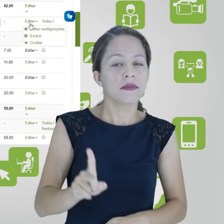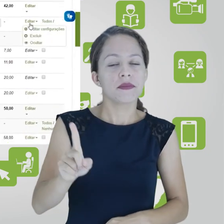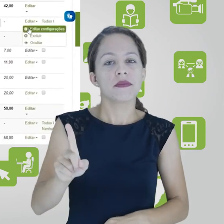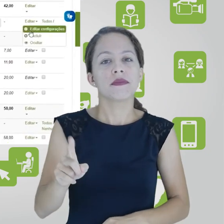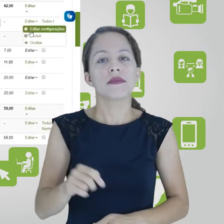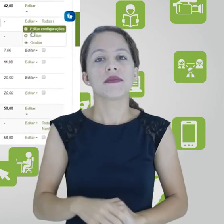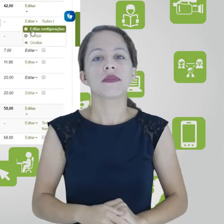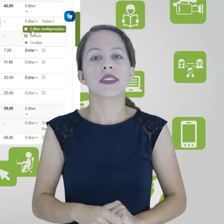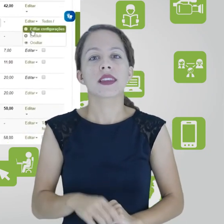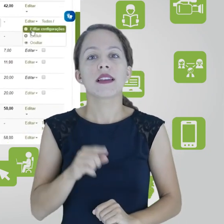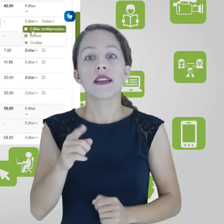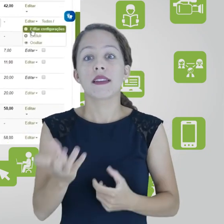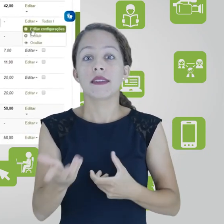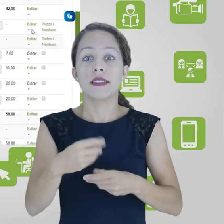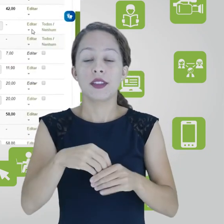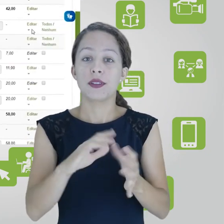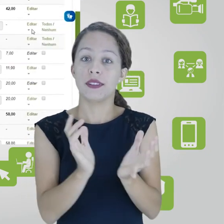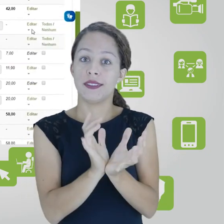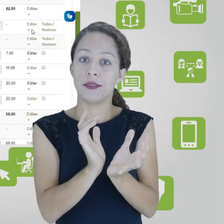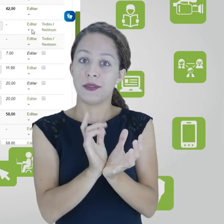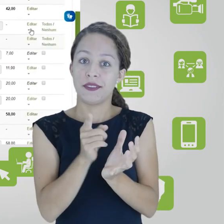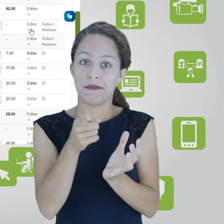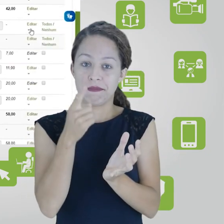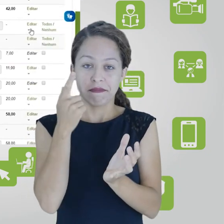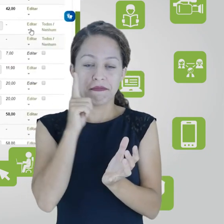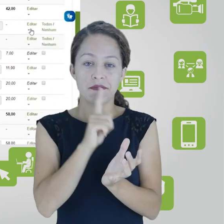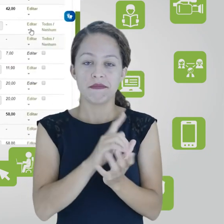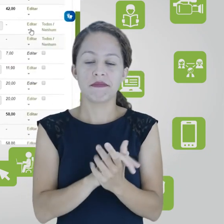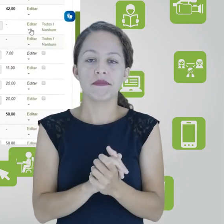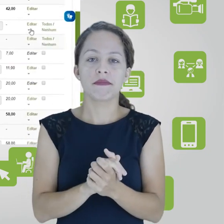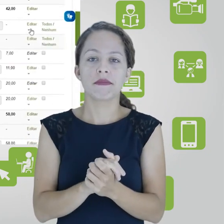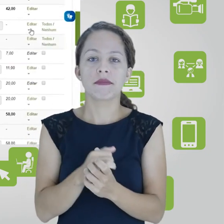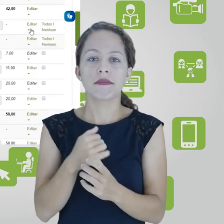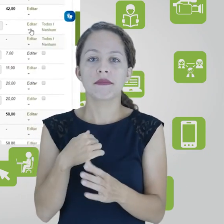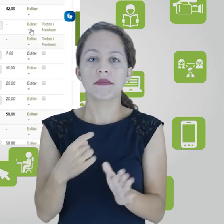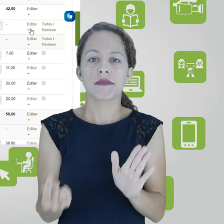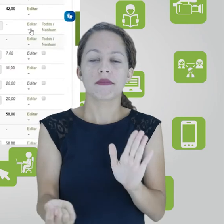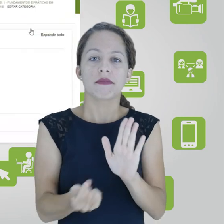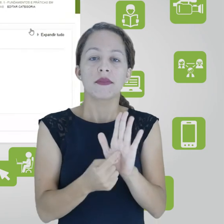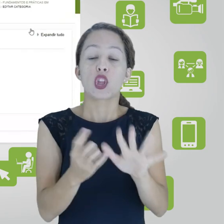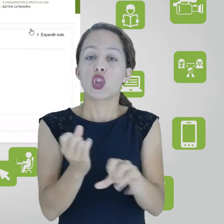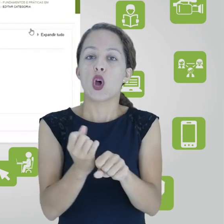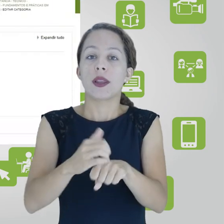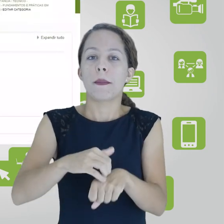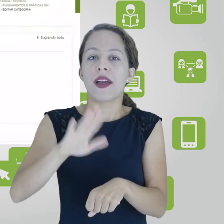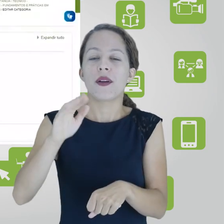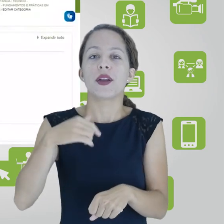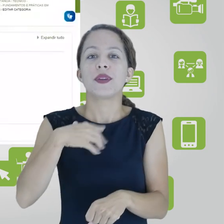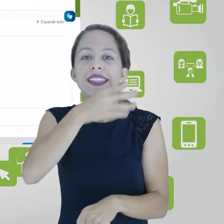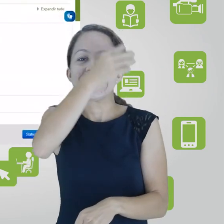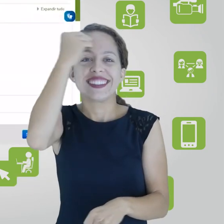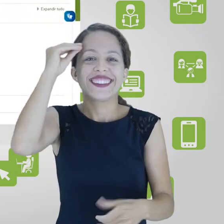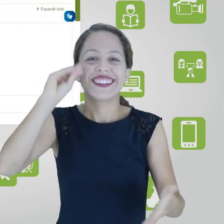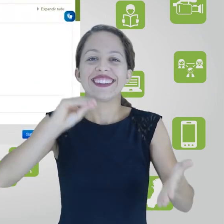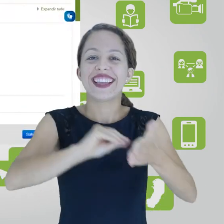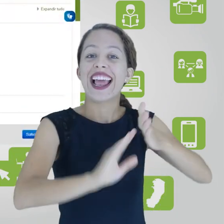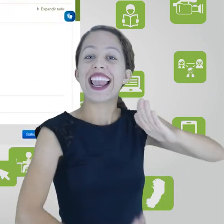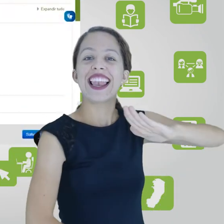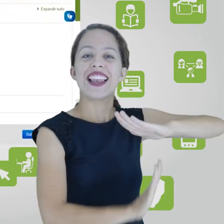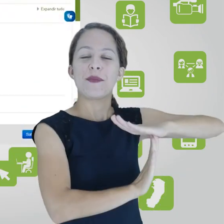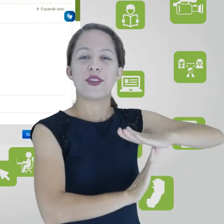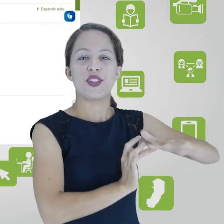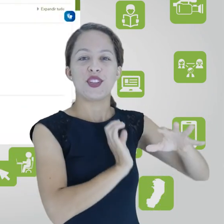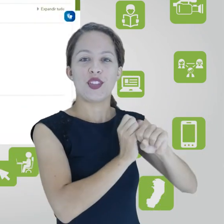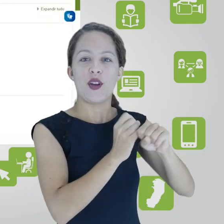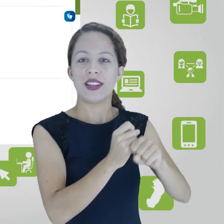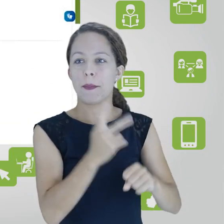editar. Editar configurações. Aí vou voltar lá para a configuração da categoria. Olha aqui, eu botei maior